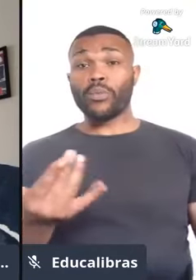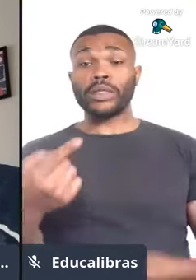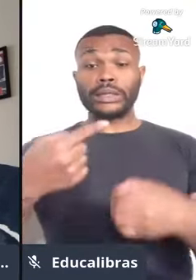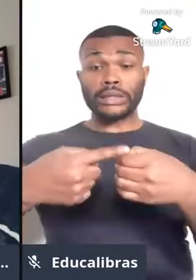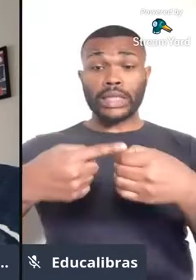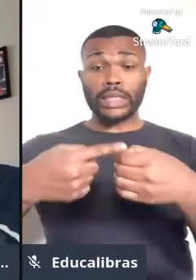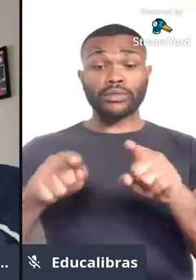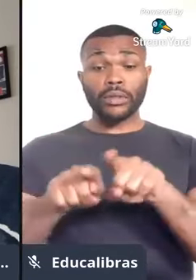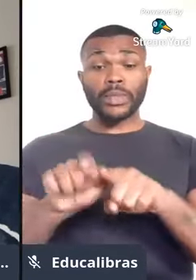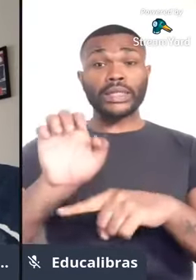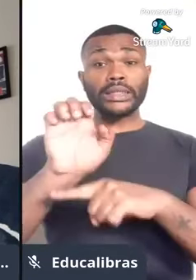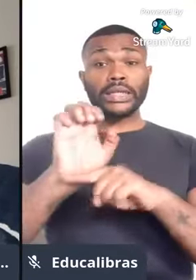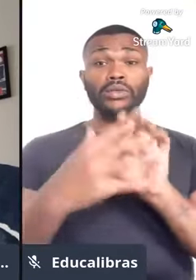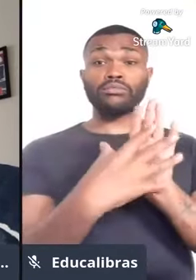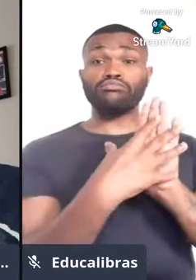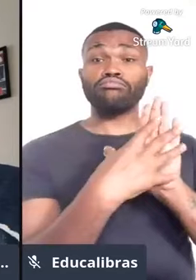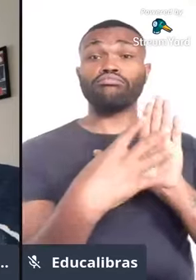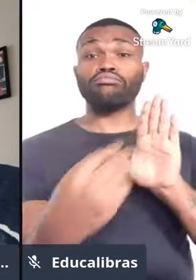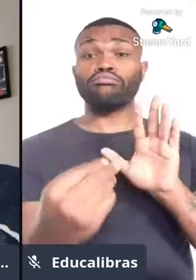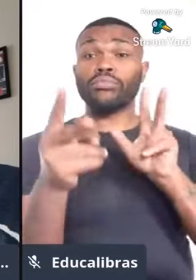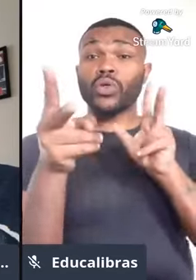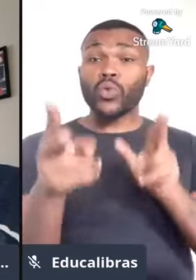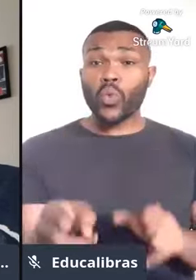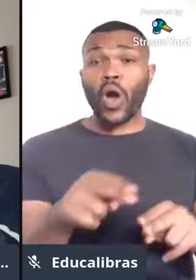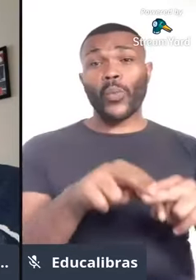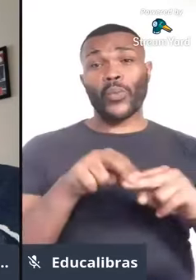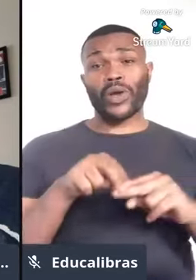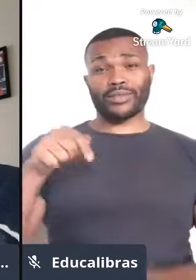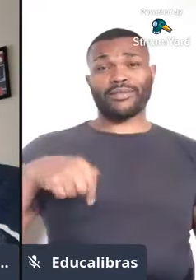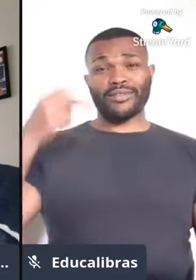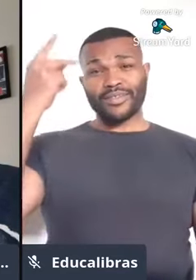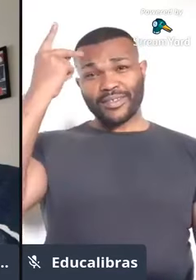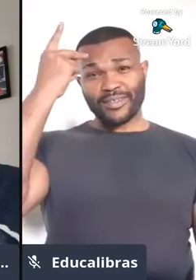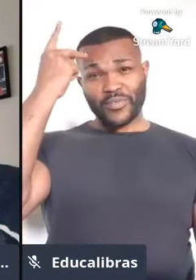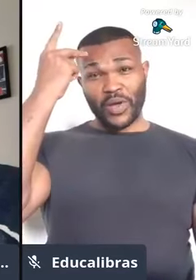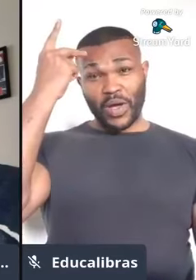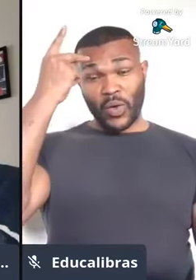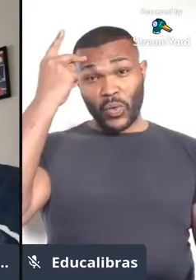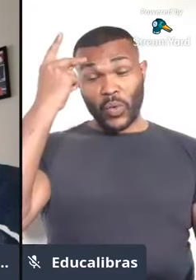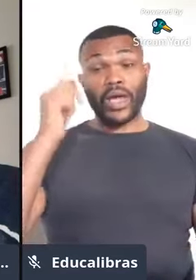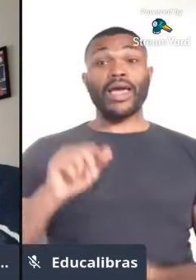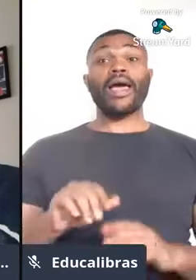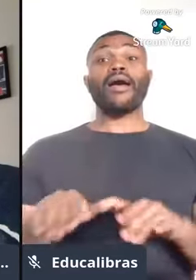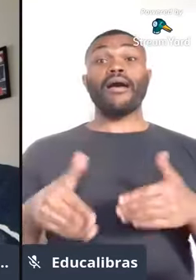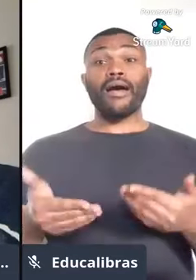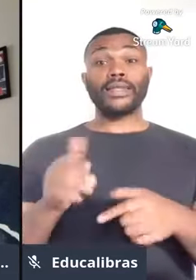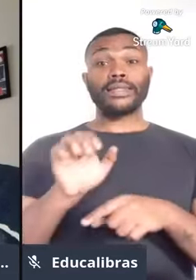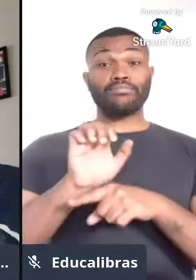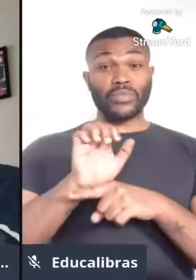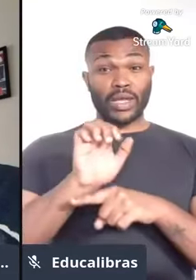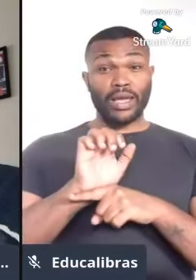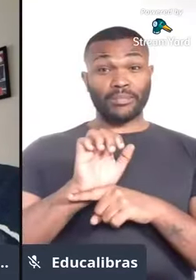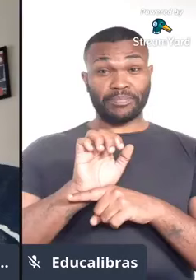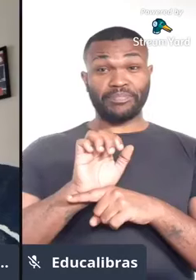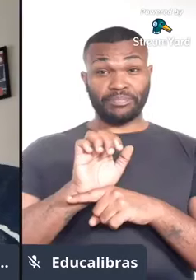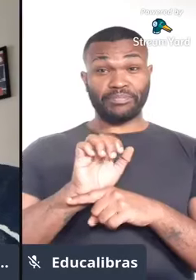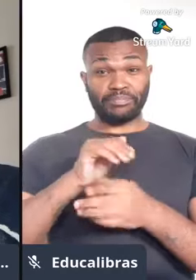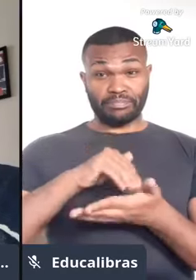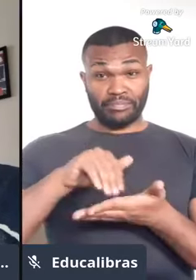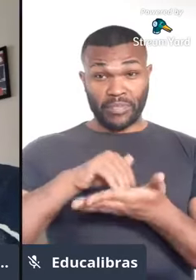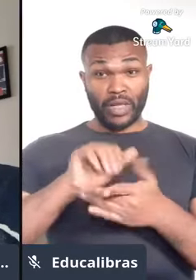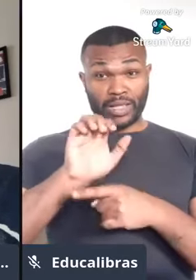criando secretarias, a exemplo de São Paulo. A própria Secretaria Estadual da pessoa dos Direitos da Pessoa com Deficiência